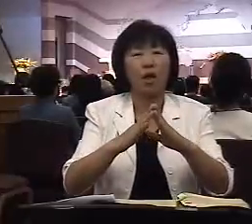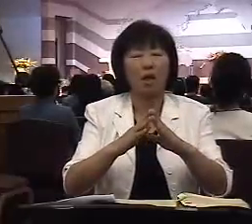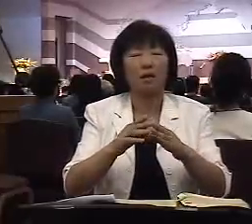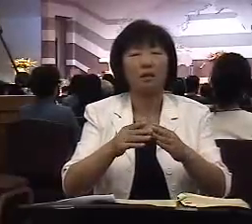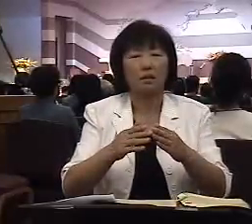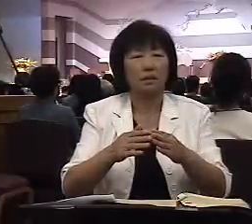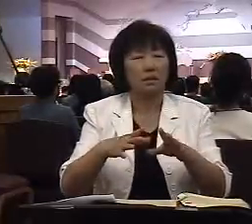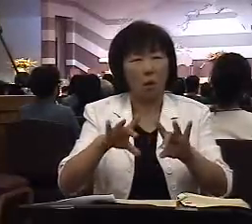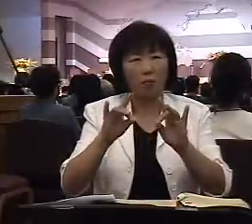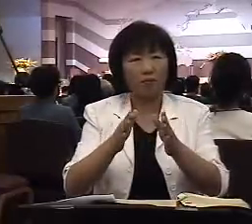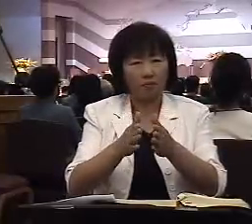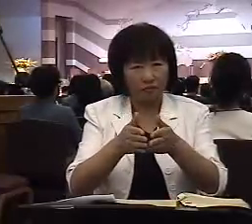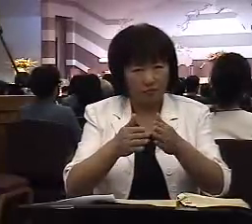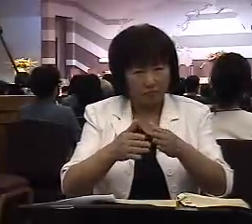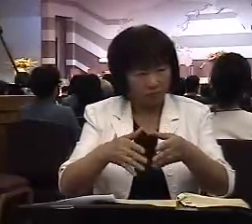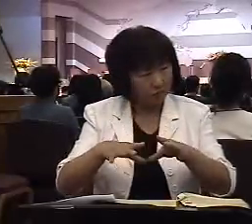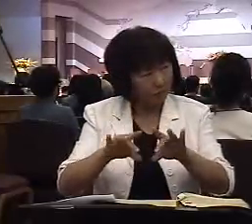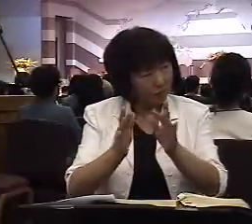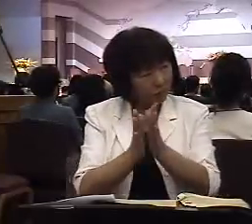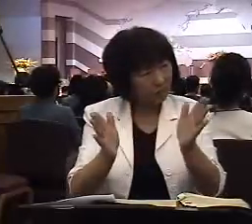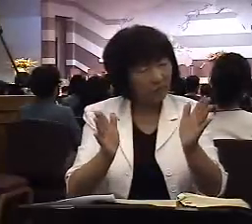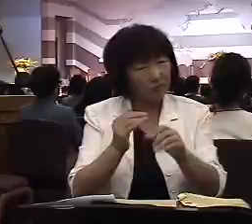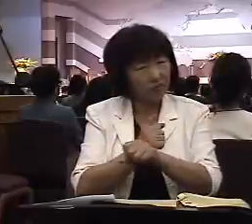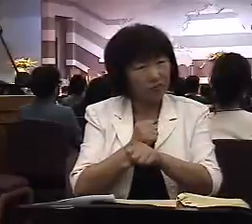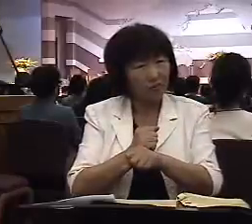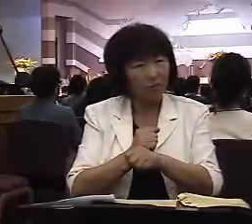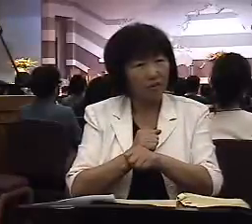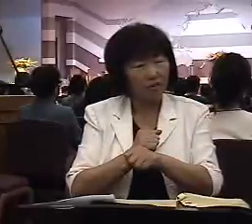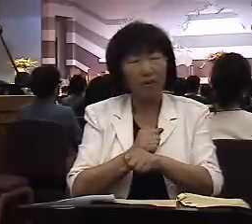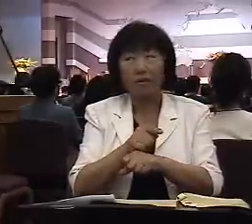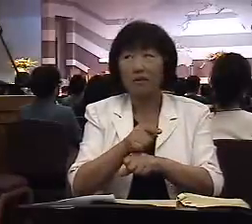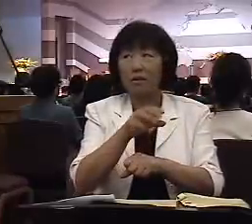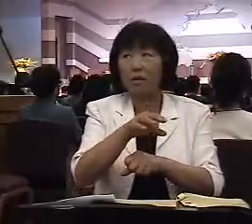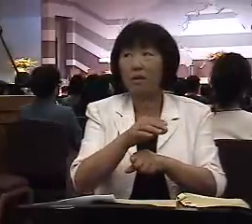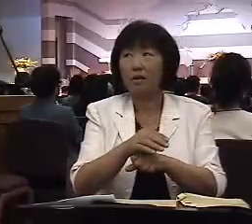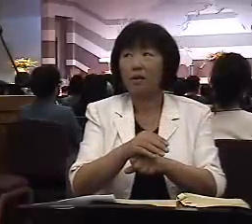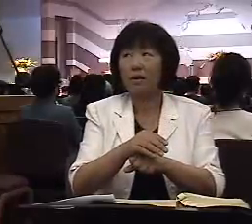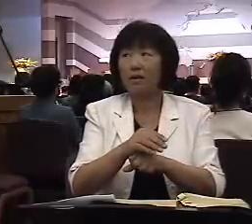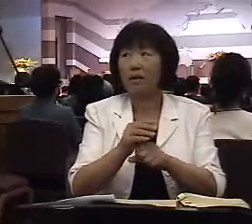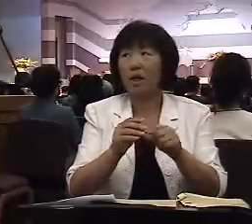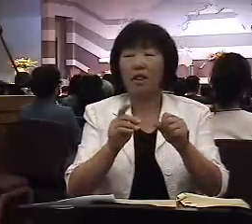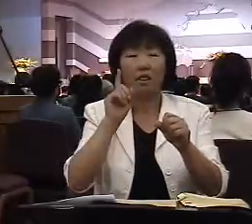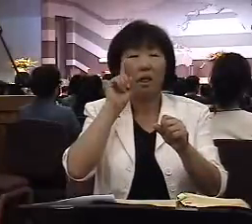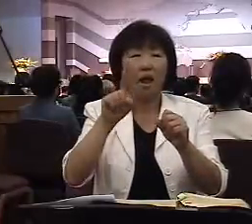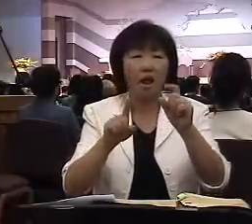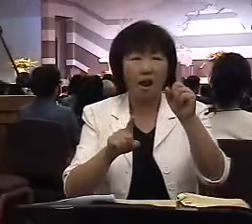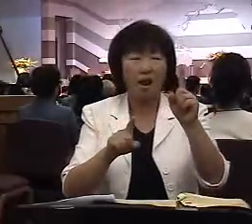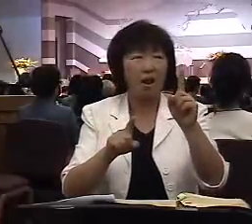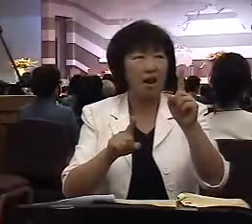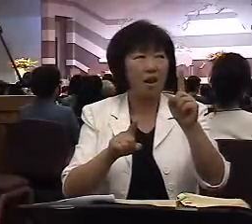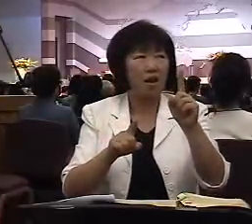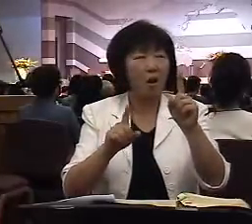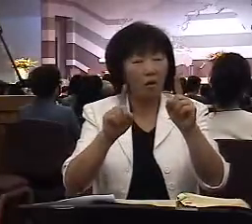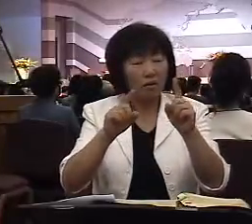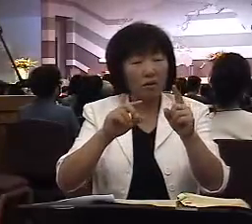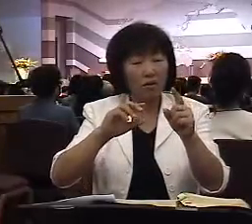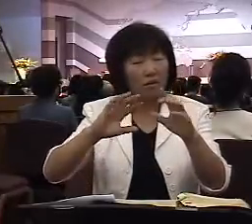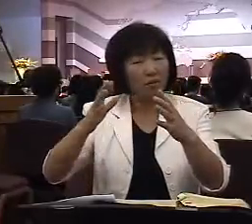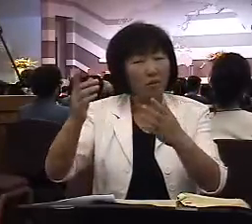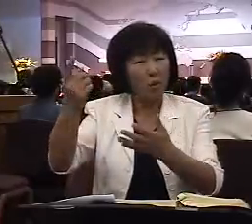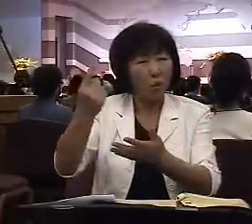불구하고 내일 지구의 종말이 온다 할지라도 한 그루의 사과나무를 심겠다는 심정으로 저는